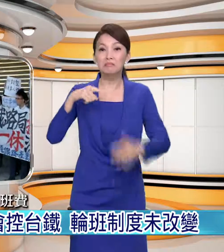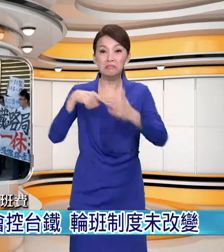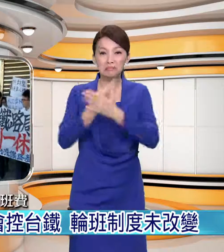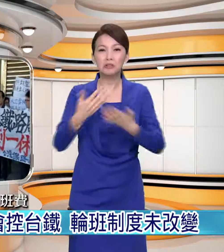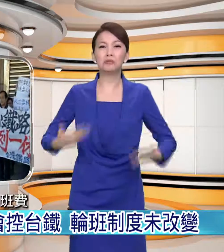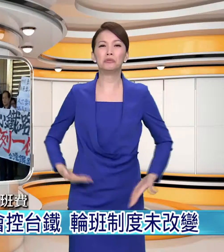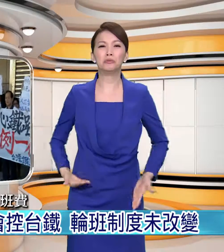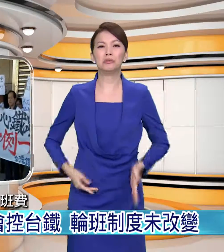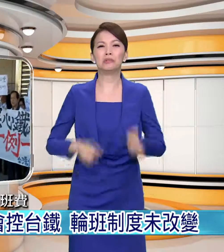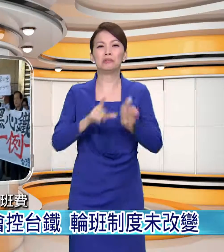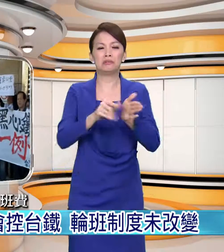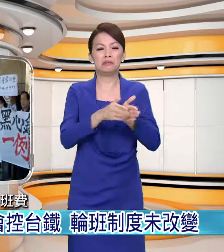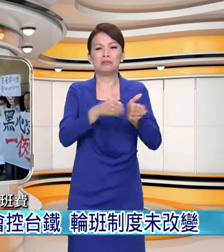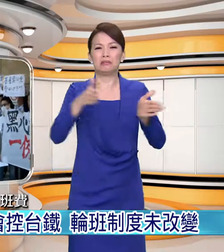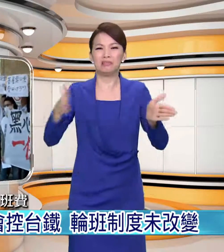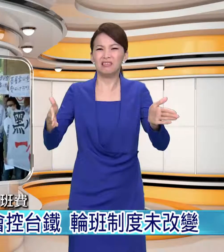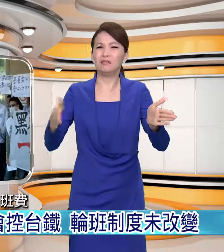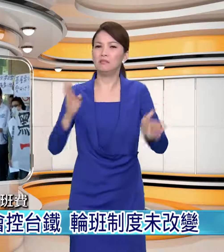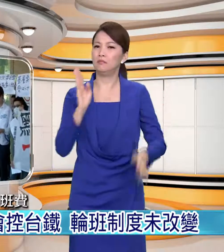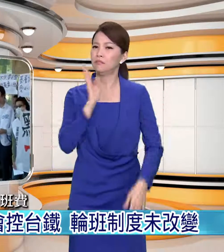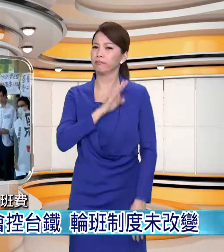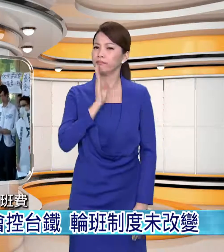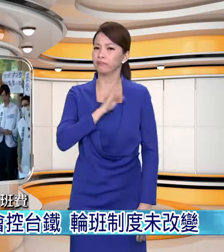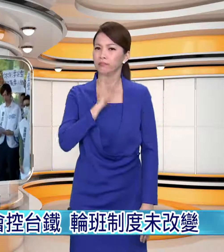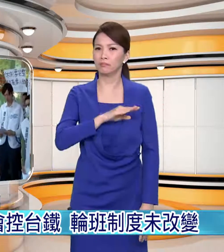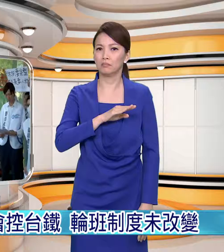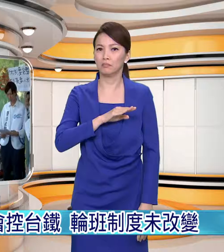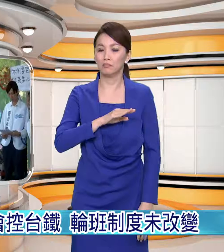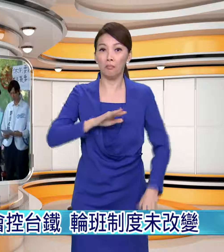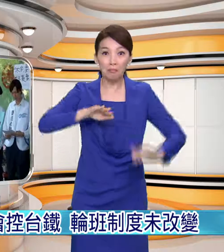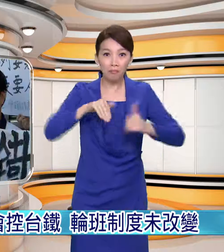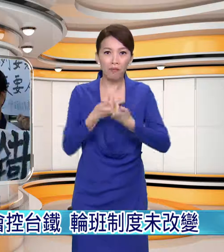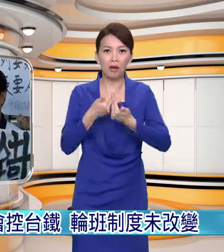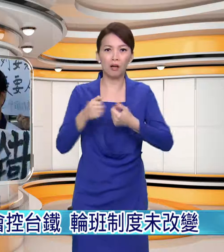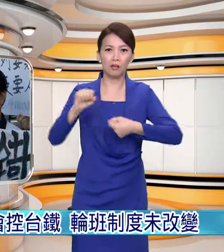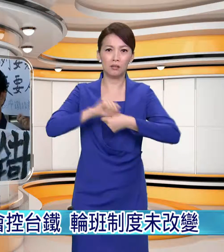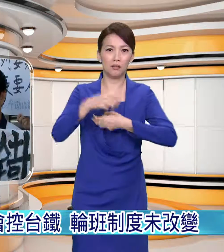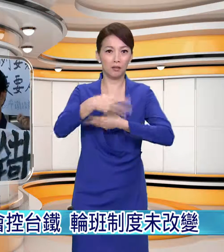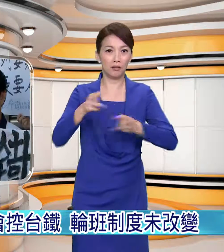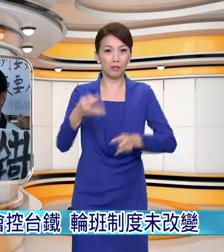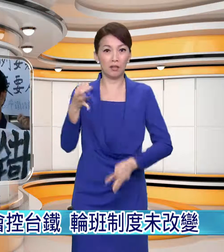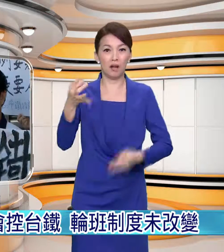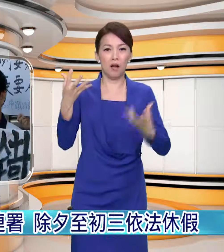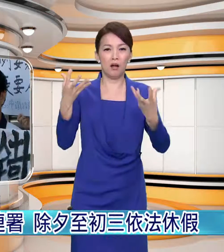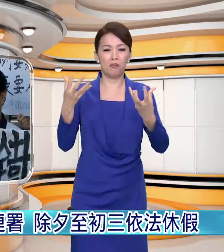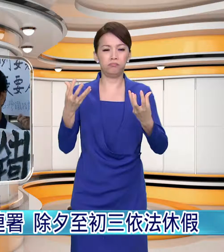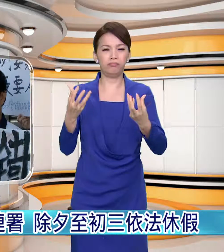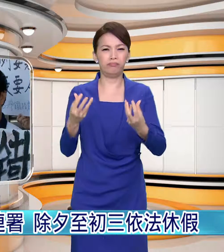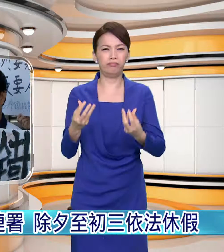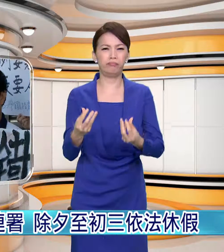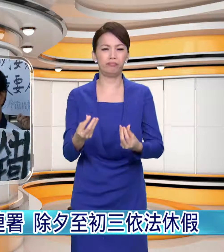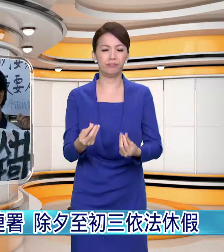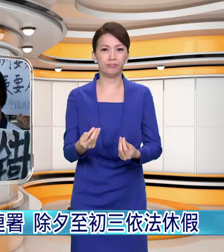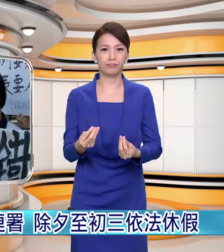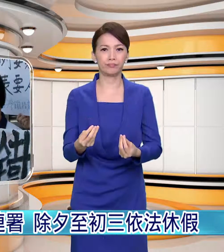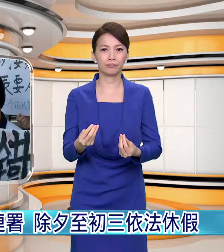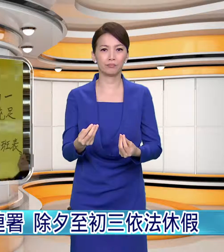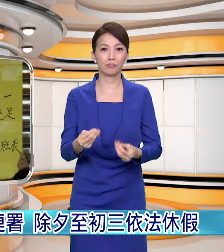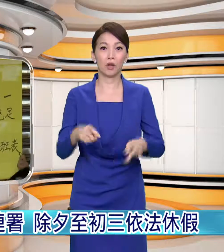这反而会减少加班费。因此，工会也酝酿要发起